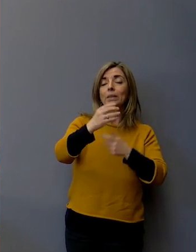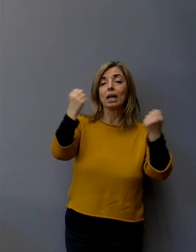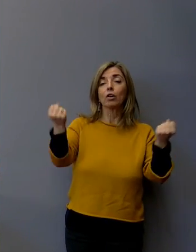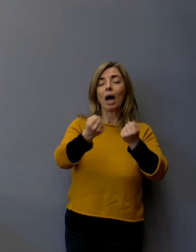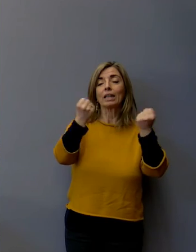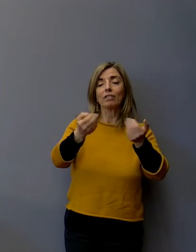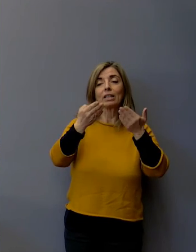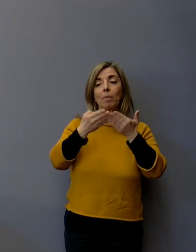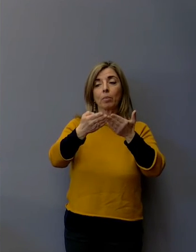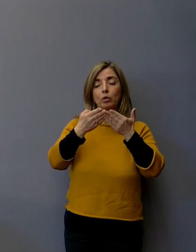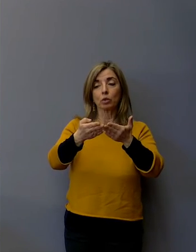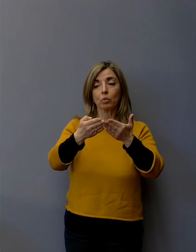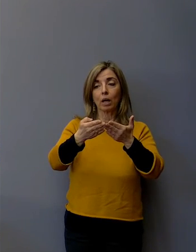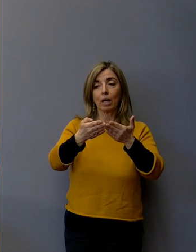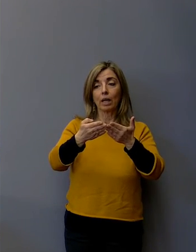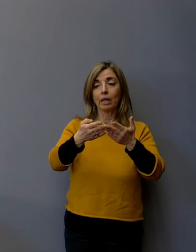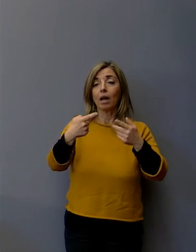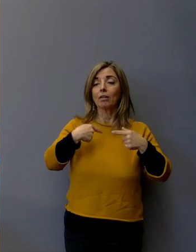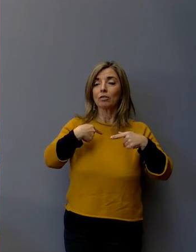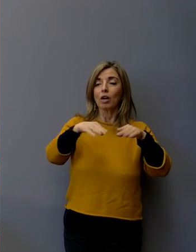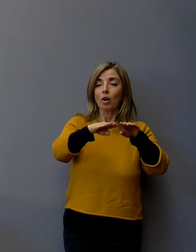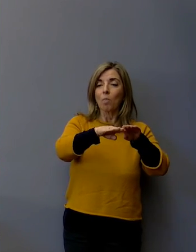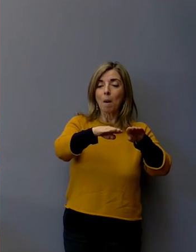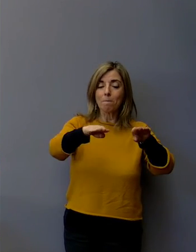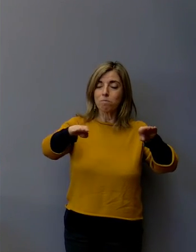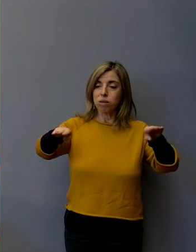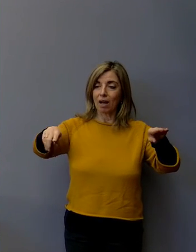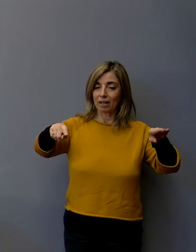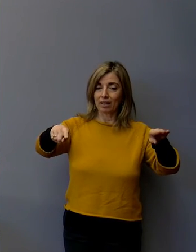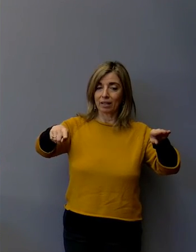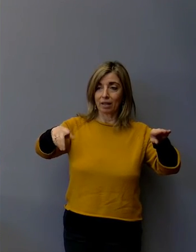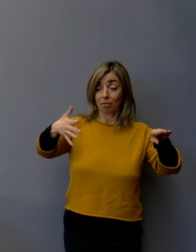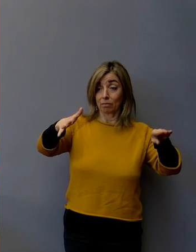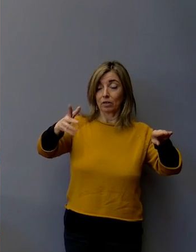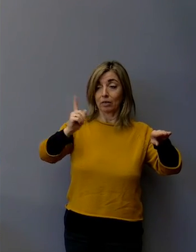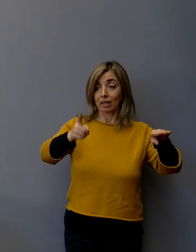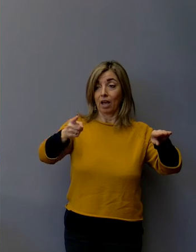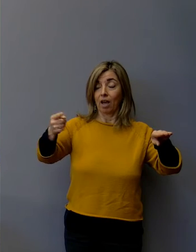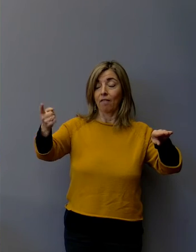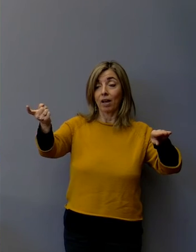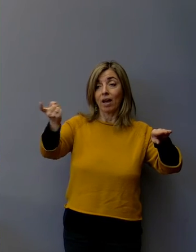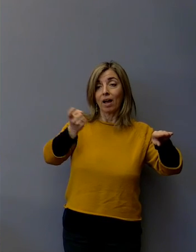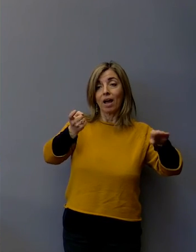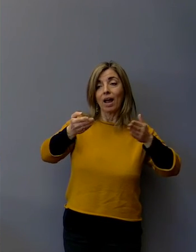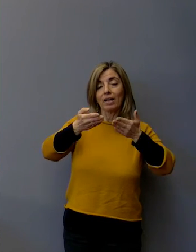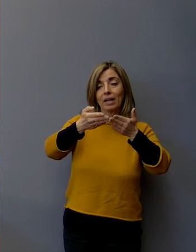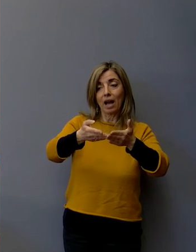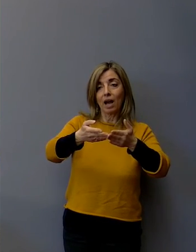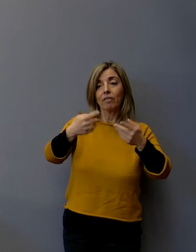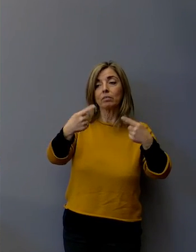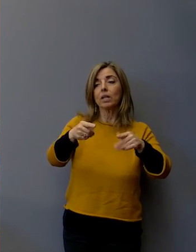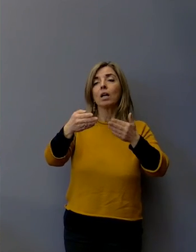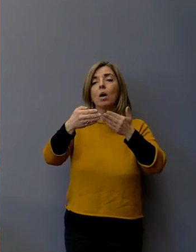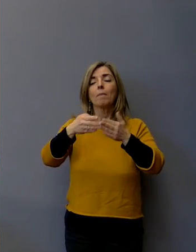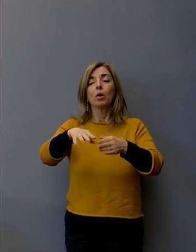praia stata fatta per quanto riguarda la banchina stessa non ancora la nave ma sta arrivando anche la nave e per quanto riguarda tutto il porto vecchio abbiamo